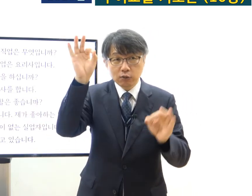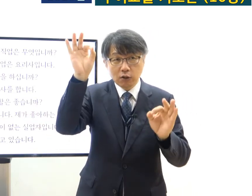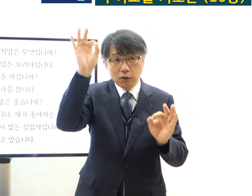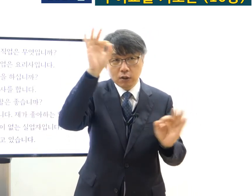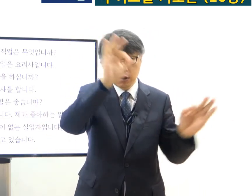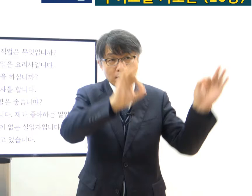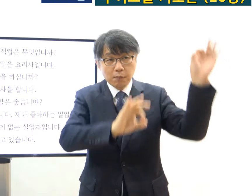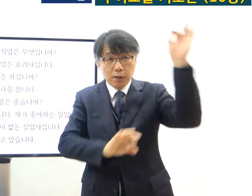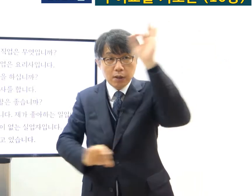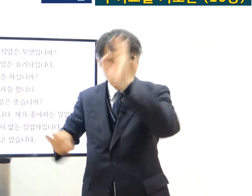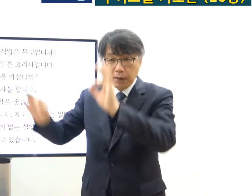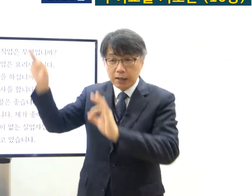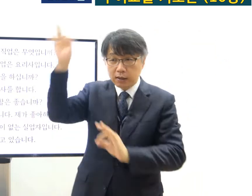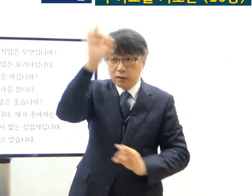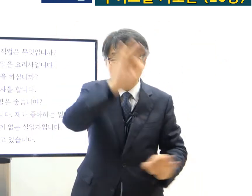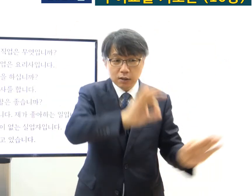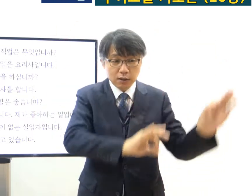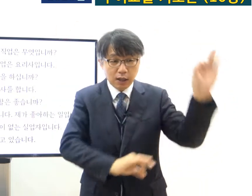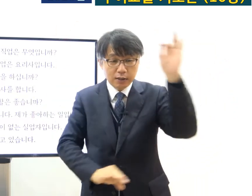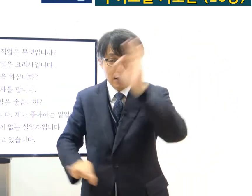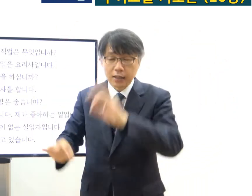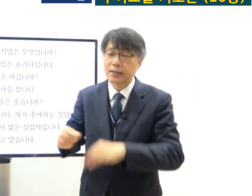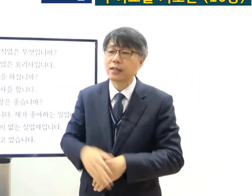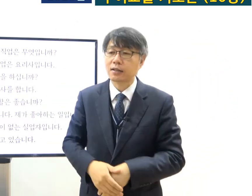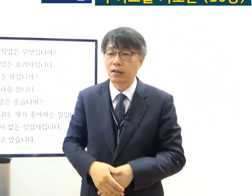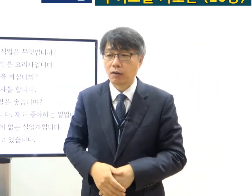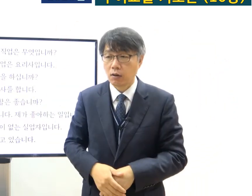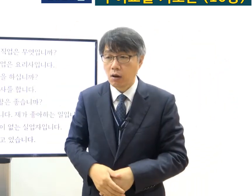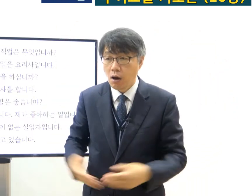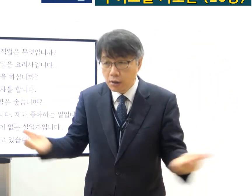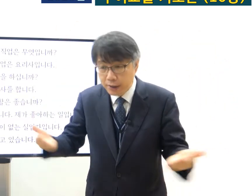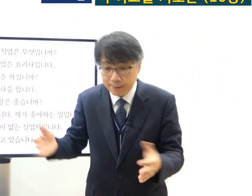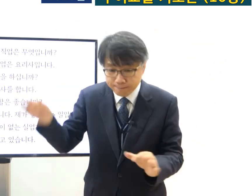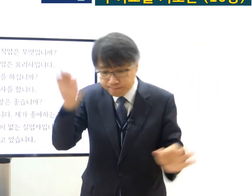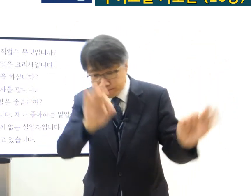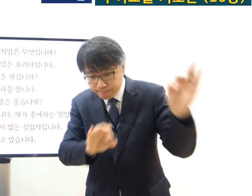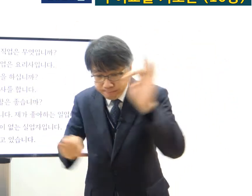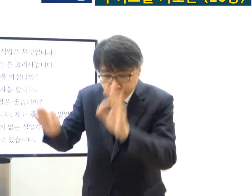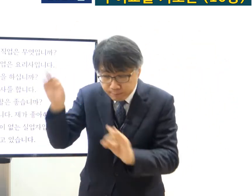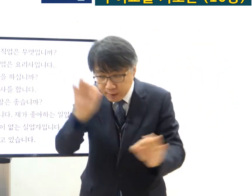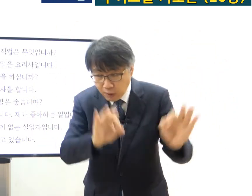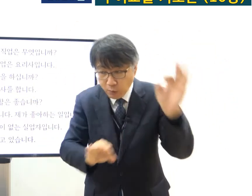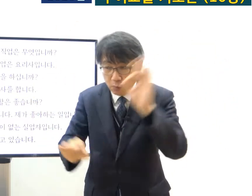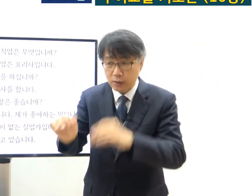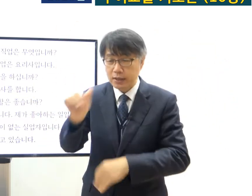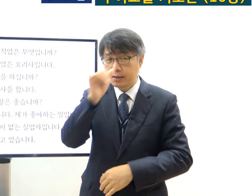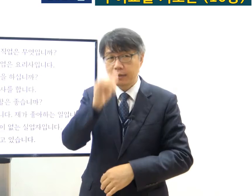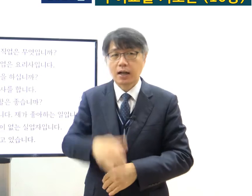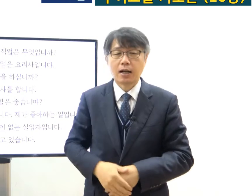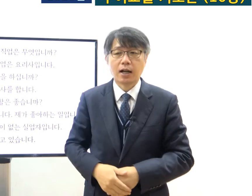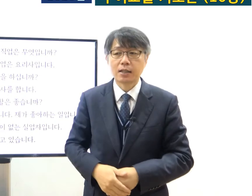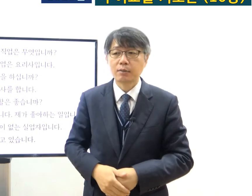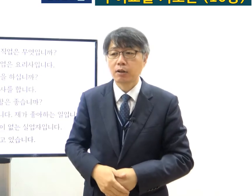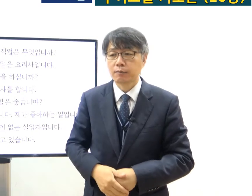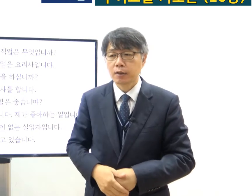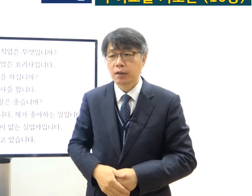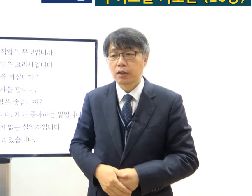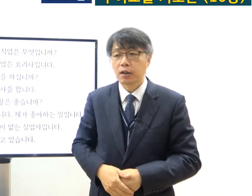가지고요. 이렇게 막 하는 게 찾는 거예요. 일 찾고 있습니다. 아니면 이렇게